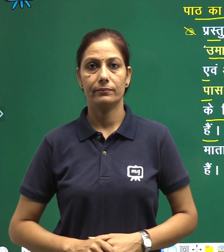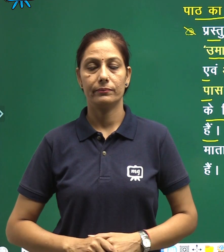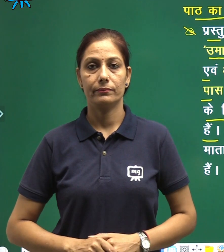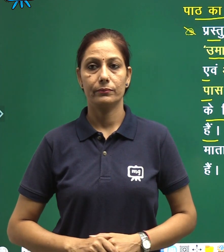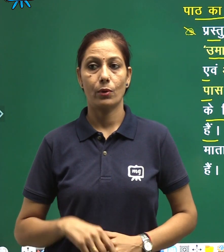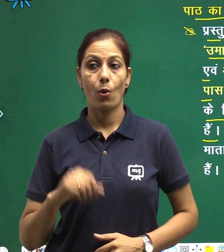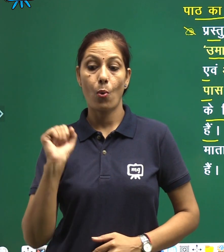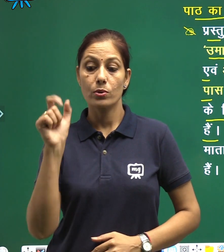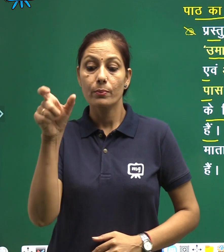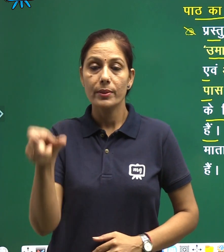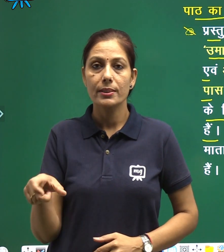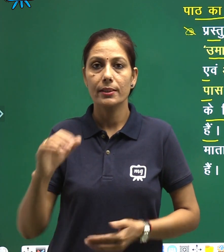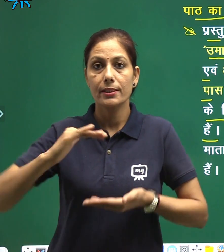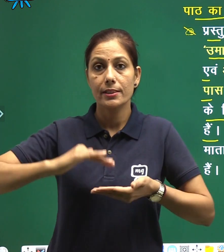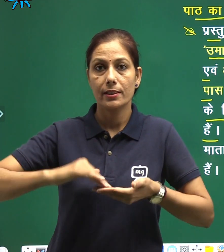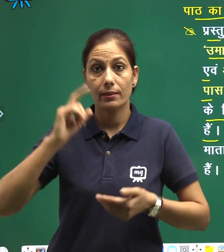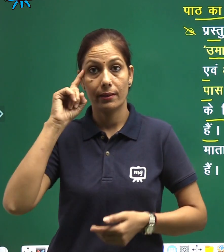अर्थात उसकी शादी के लिए,